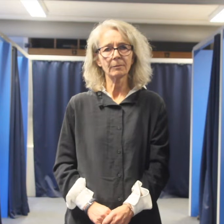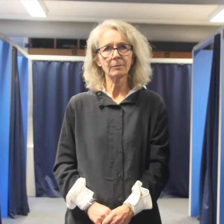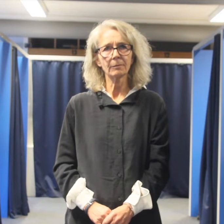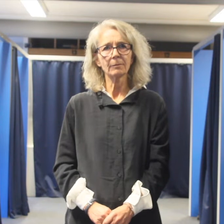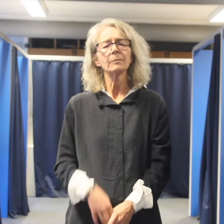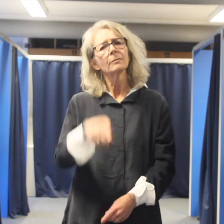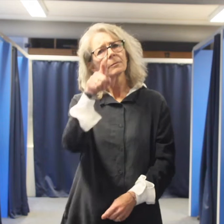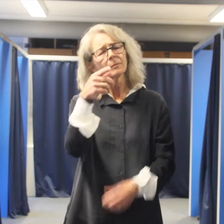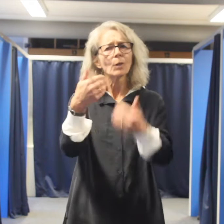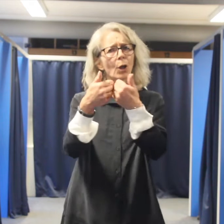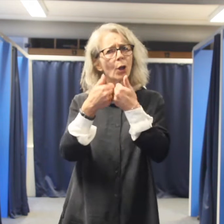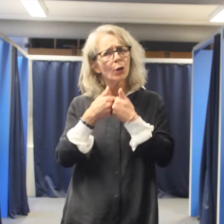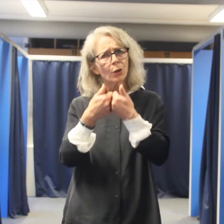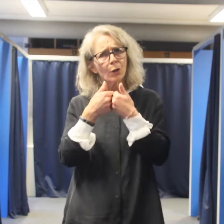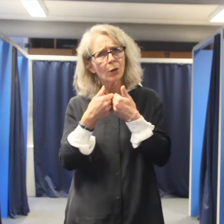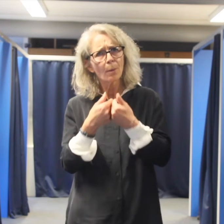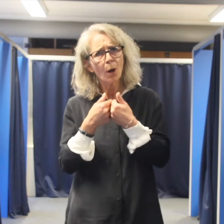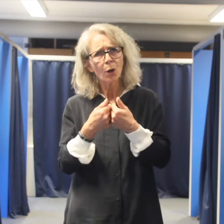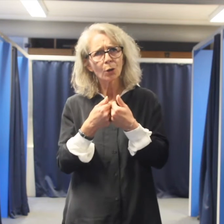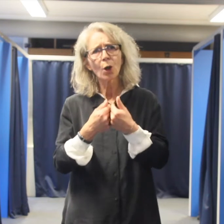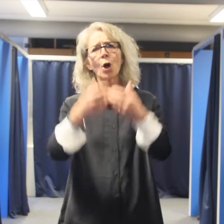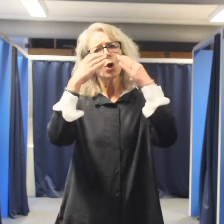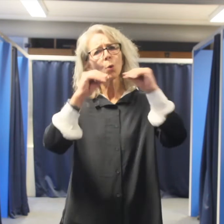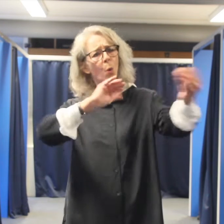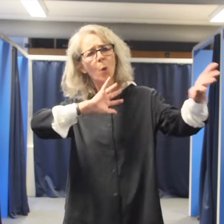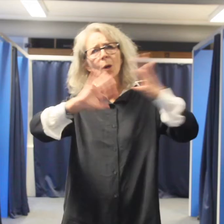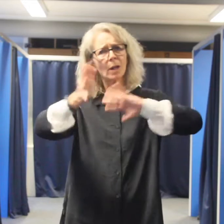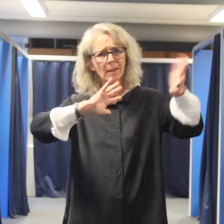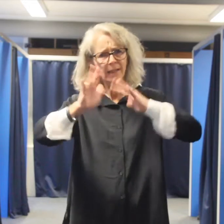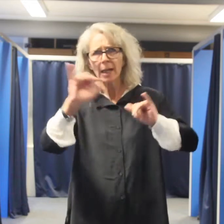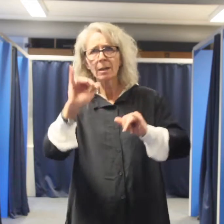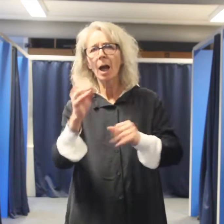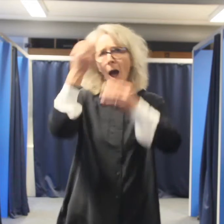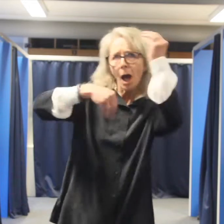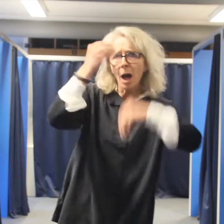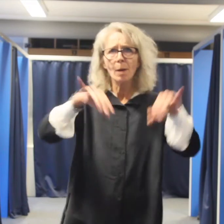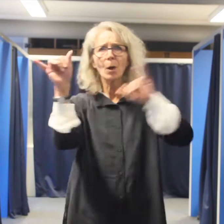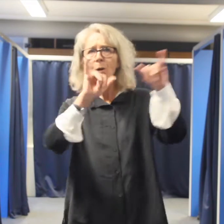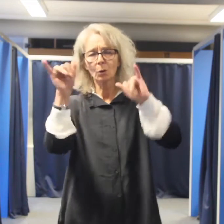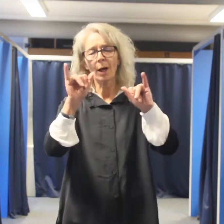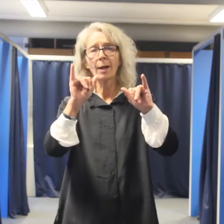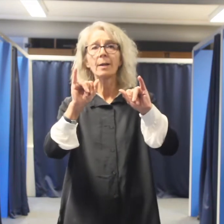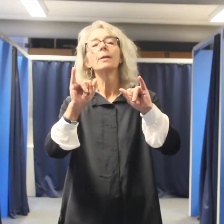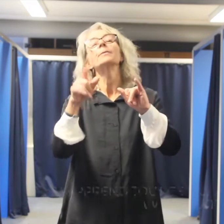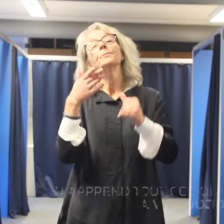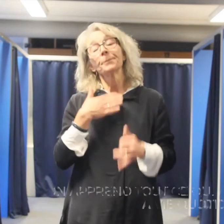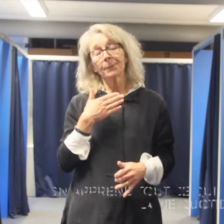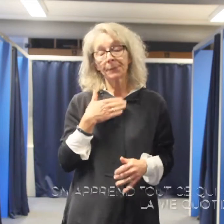Alors vous me demandez qu'apprend-on dans un cours de LSFB, donc de langue des signes de Belgique francophone. On apprend tout ce qui